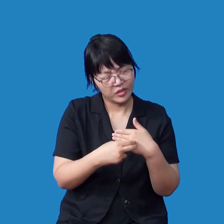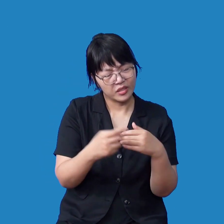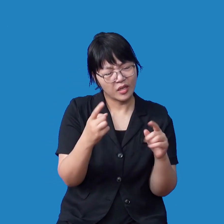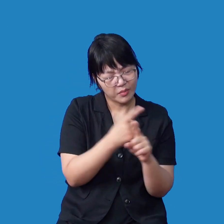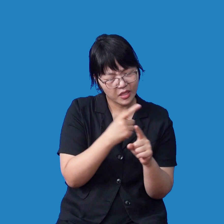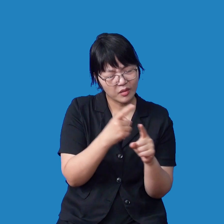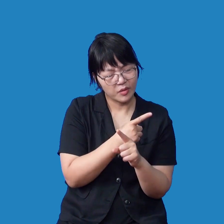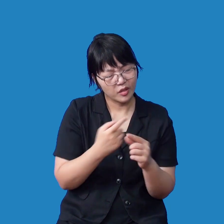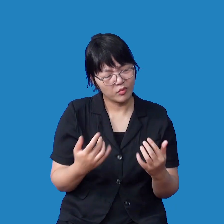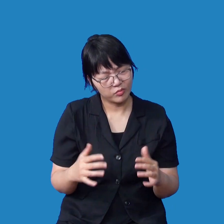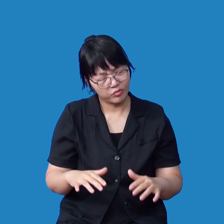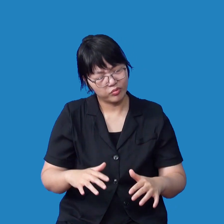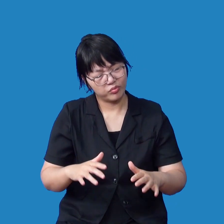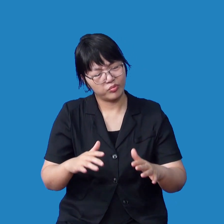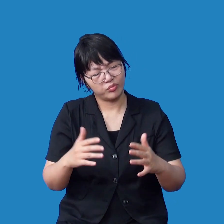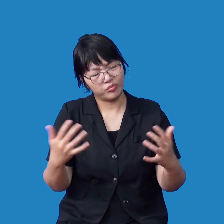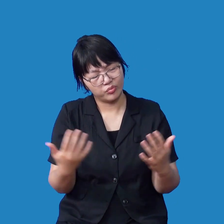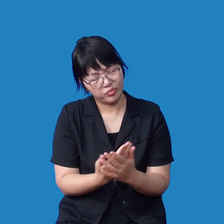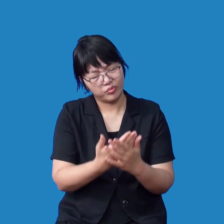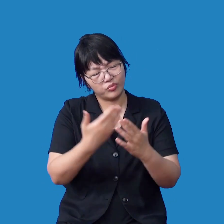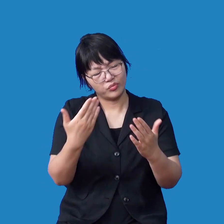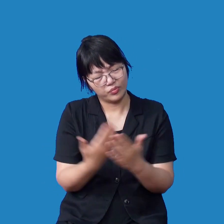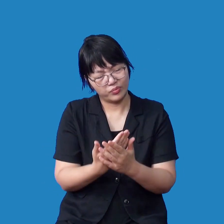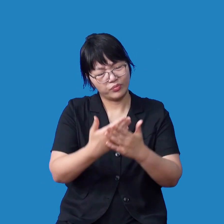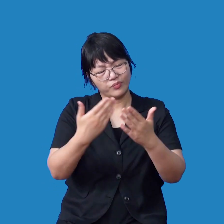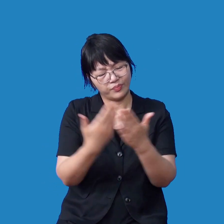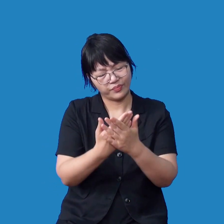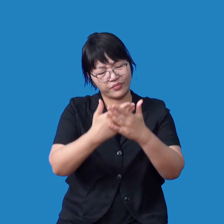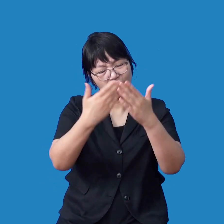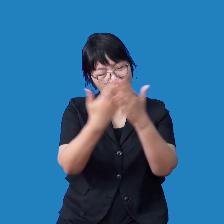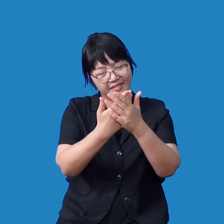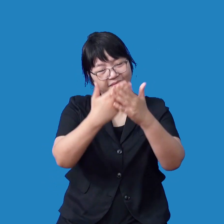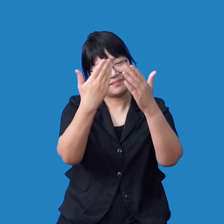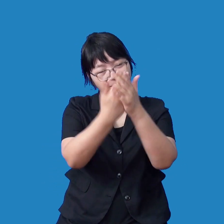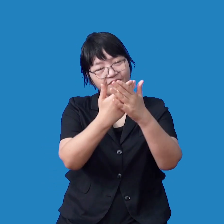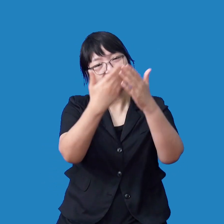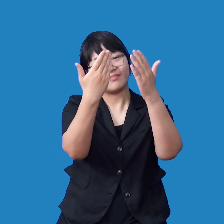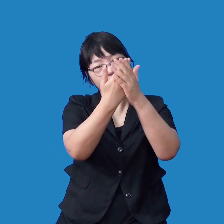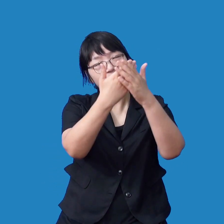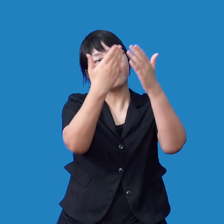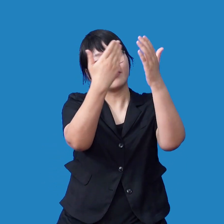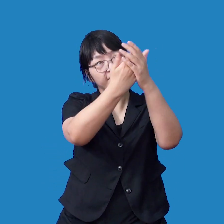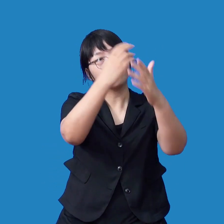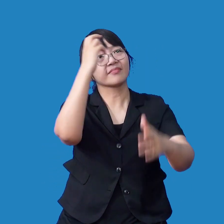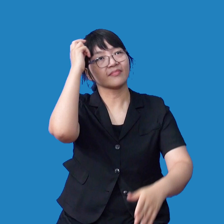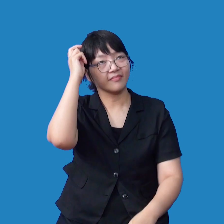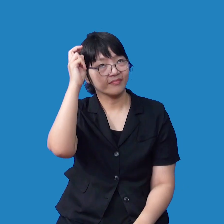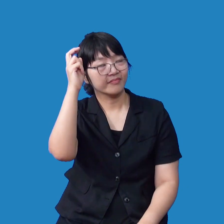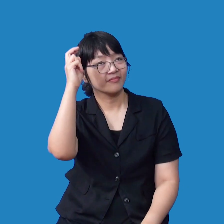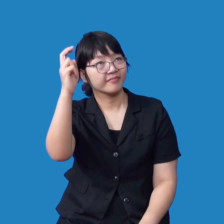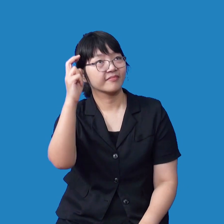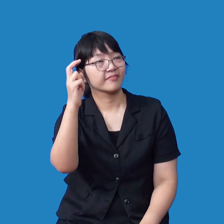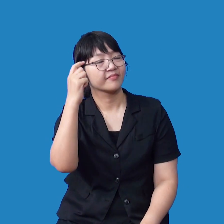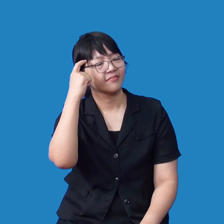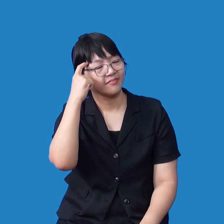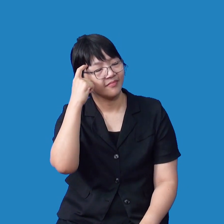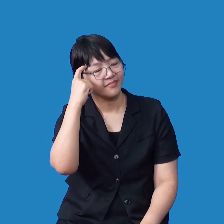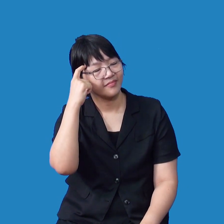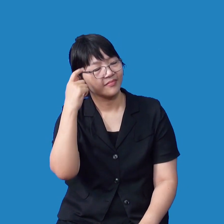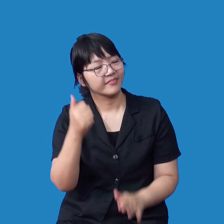모릅니다. 또 우리는 더 화려한 문화를 경험하게 될지도 모릅니다.